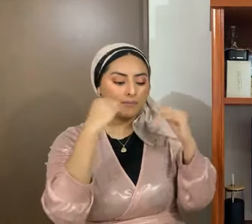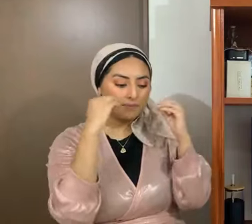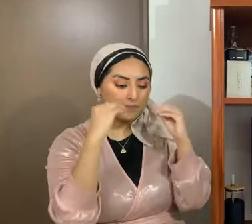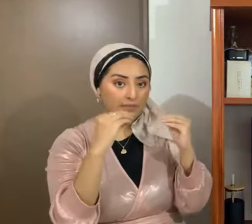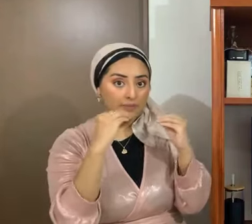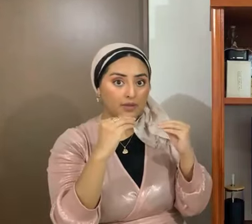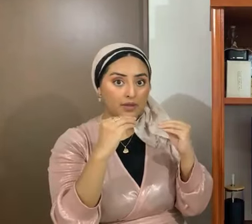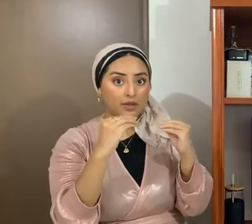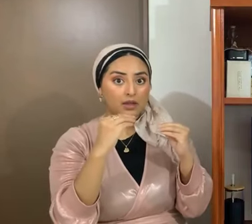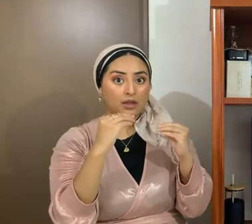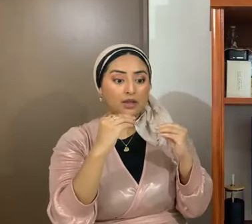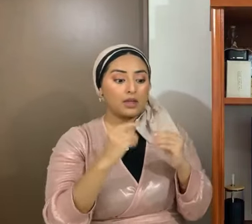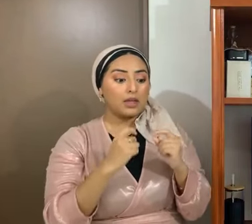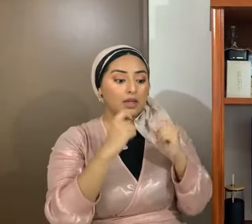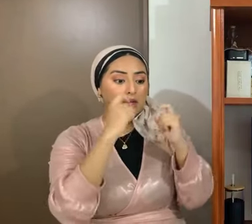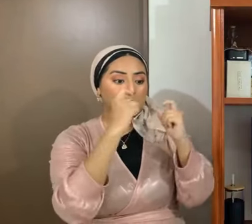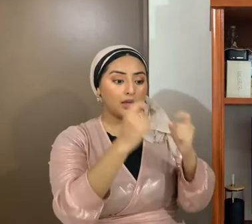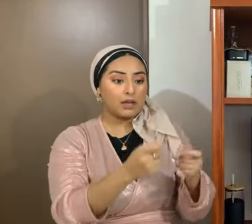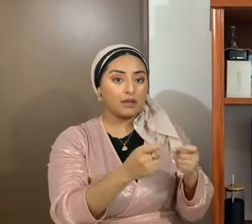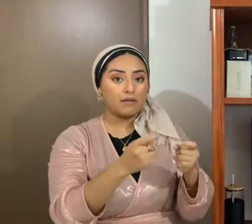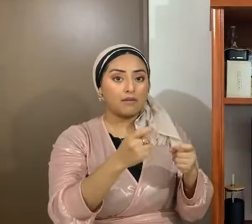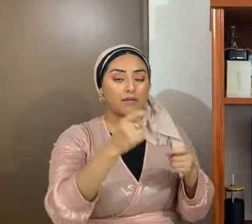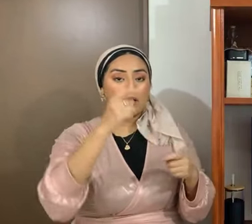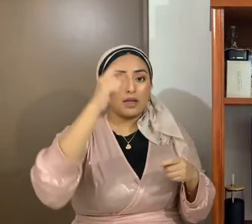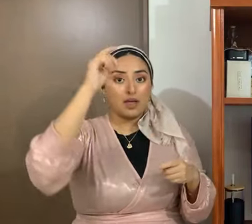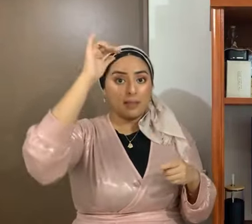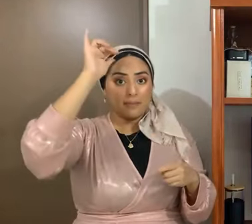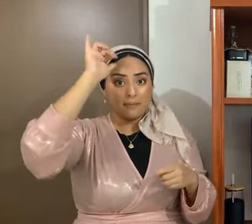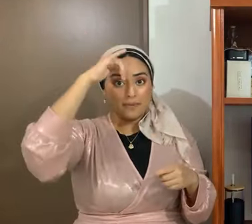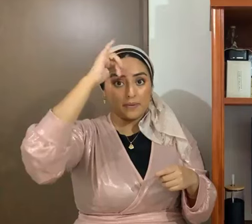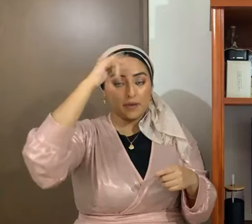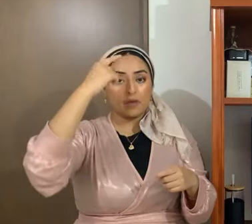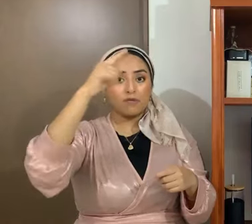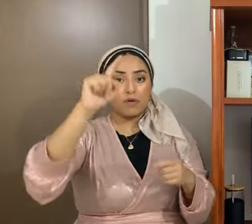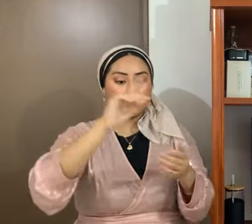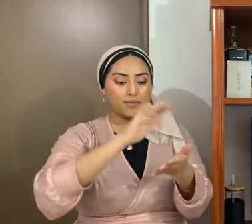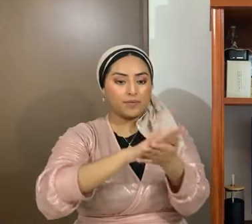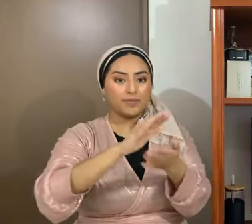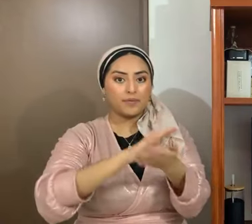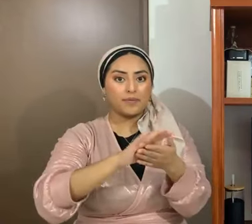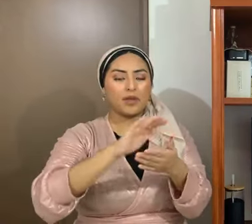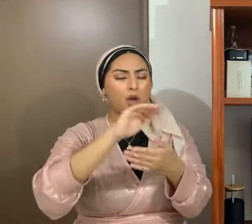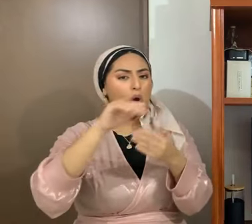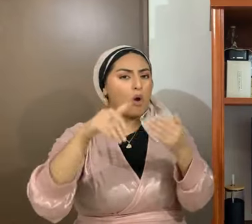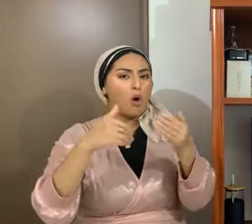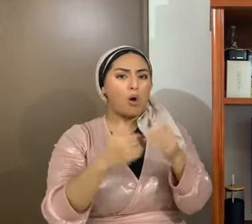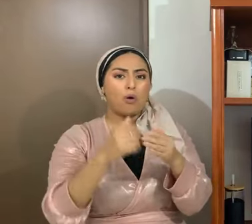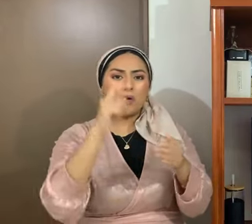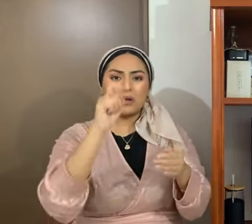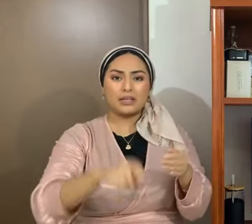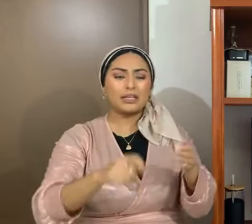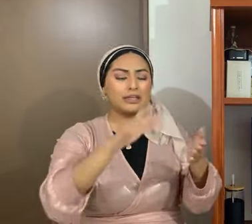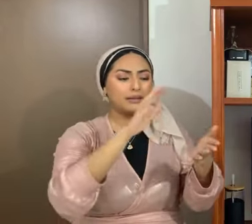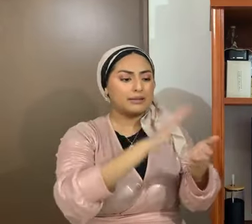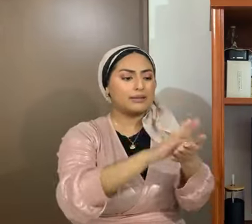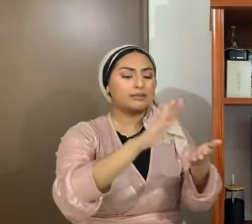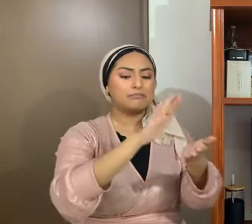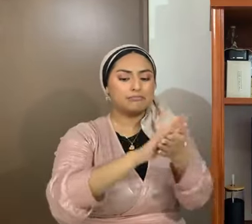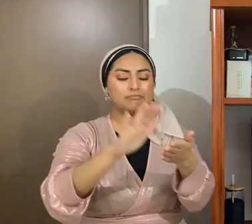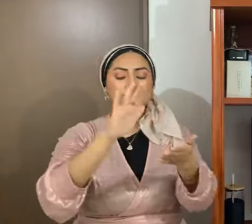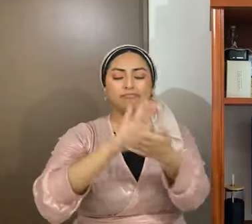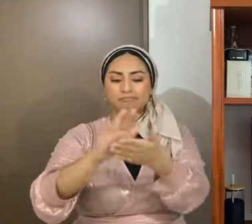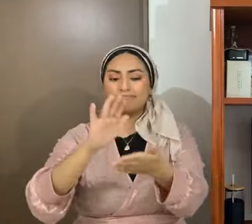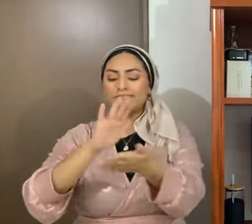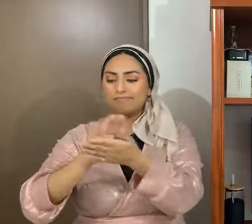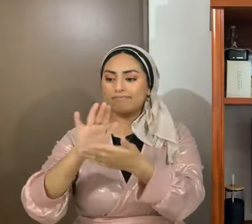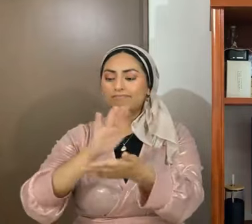mí. Darás un becerro de la vacada para expiación del altar. Todo tenía que ser purificado, amados Sahim. Todo